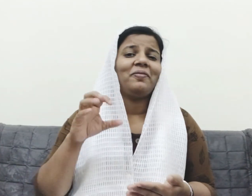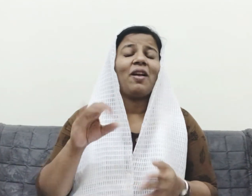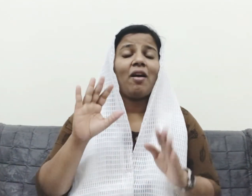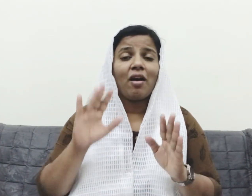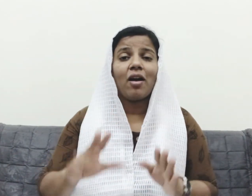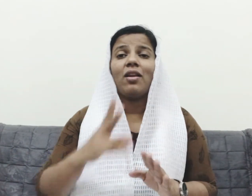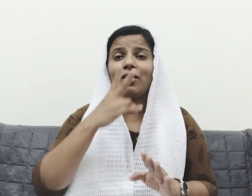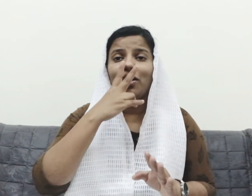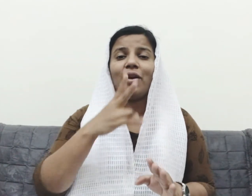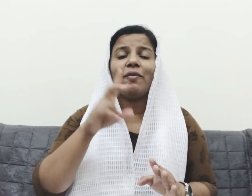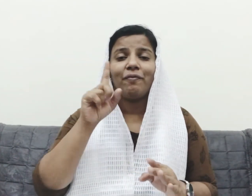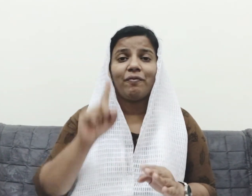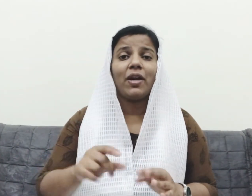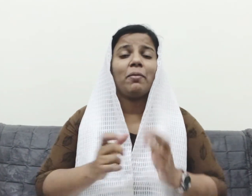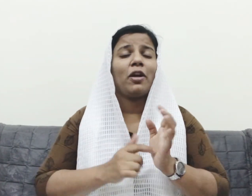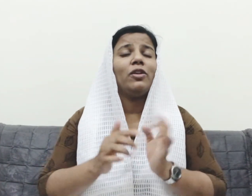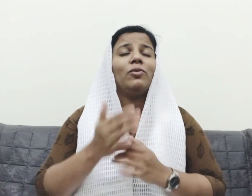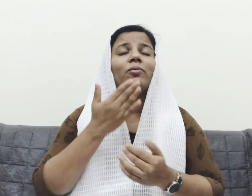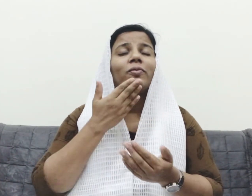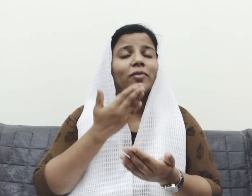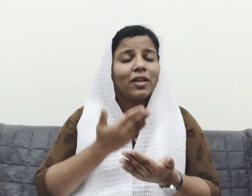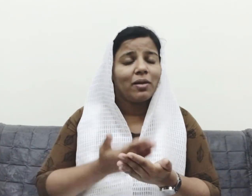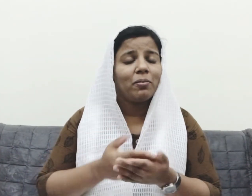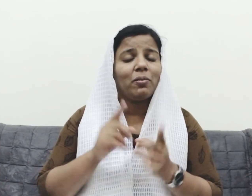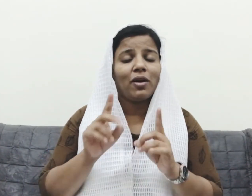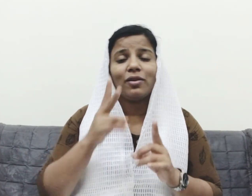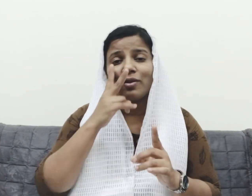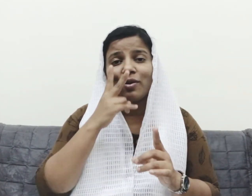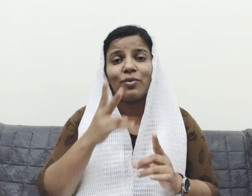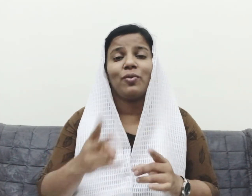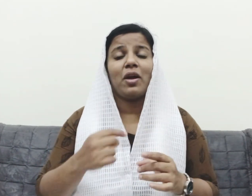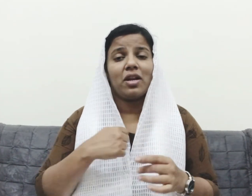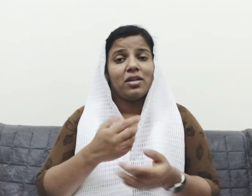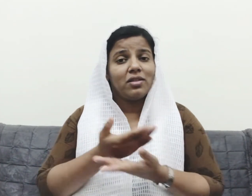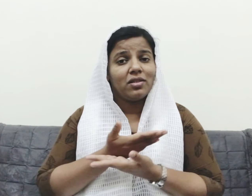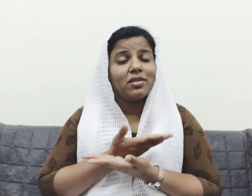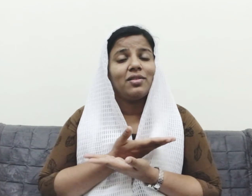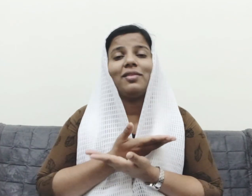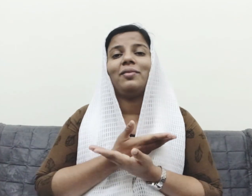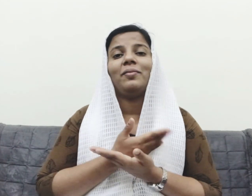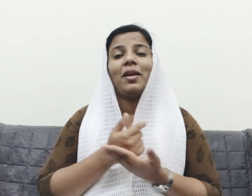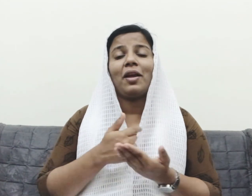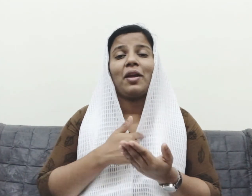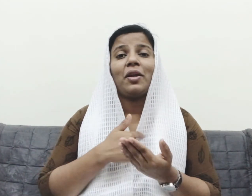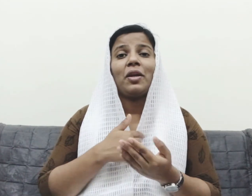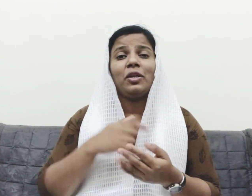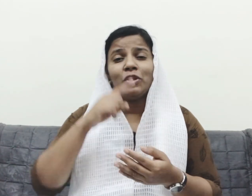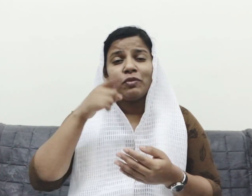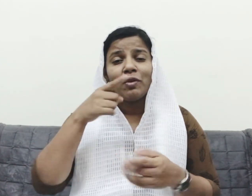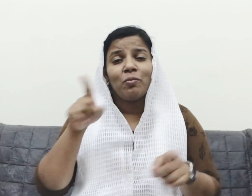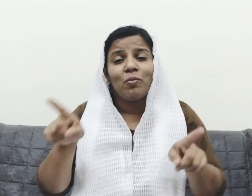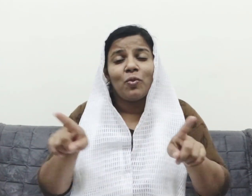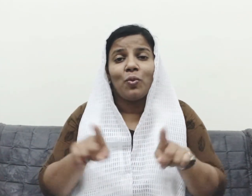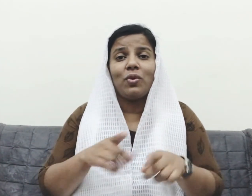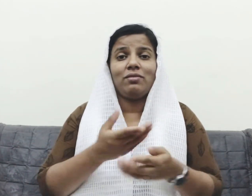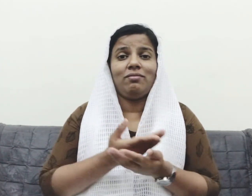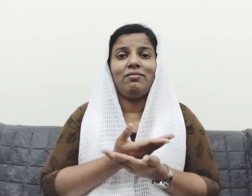അങ്ങനെ ഒന്ന് കണ്ടേ, എൻ്റെ നന്മ മാത്രം ആഗ്രഹിക്കുന്നു, എന്നെ സ്നേഹിക്കുന്നു, എന്നെ പ്രാണന തുല്യം സ്നേഹിക്കുന്നു, തൻ്റെ